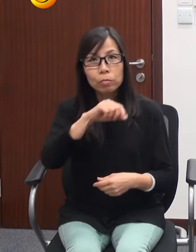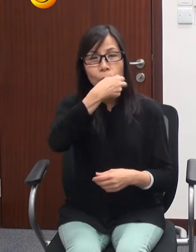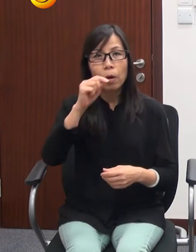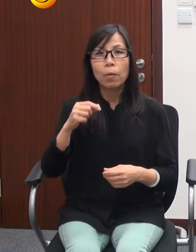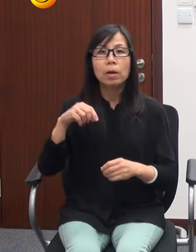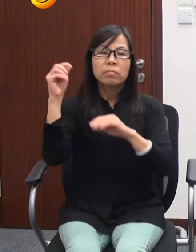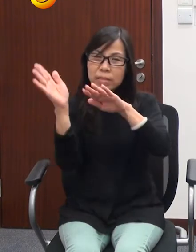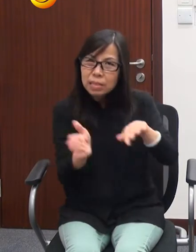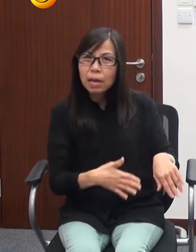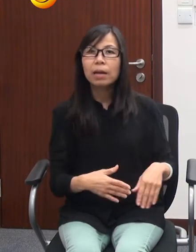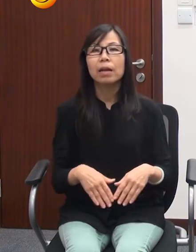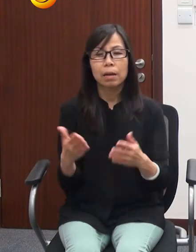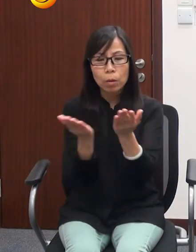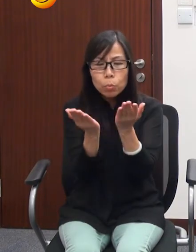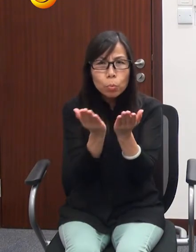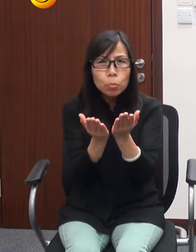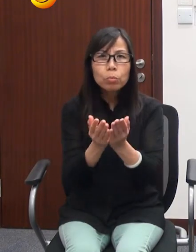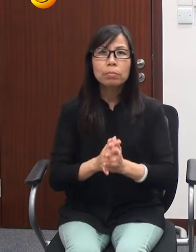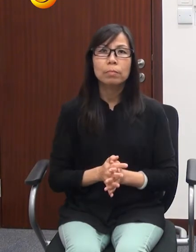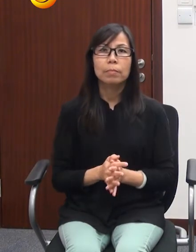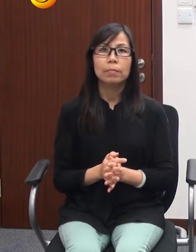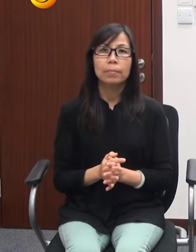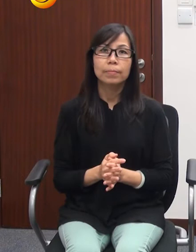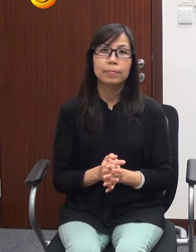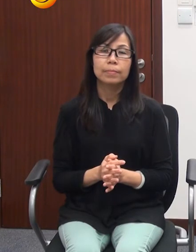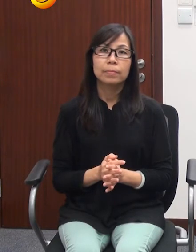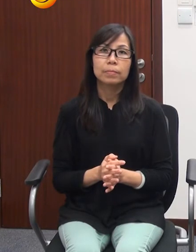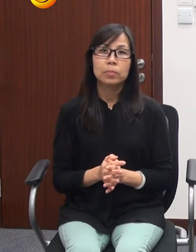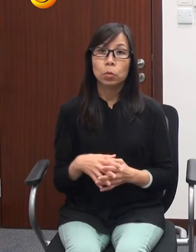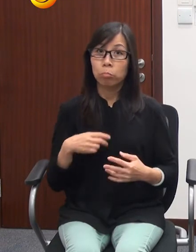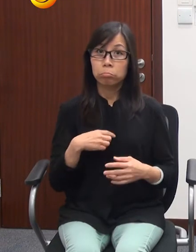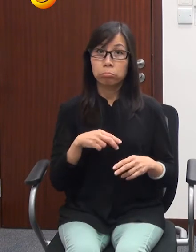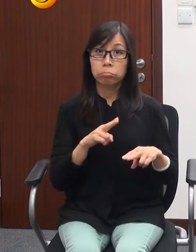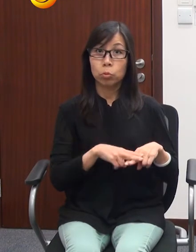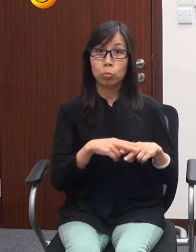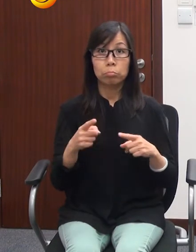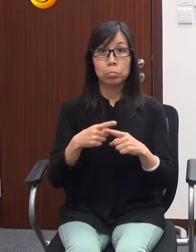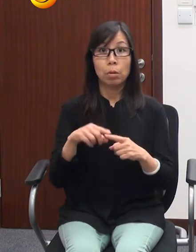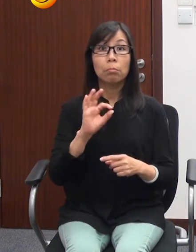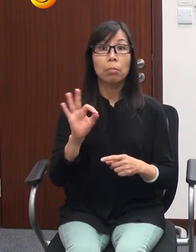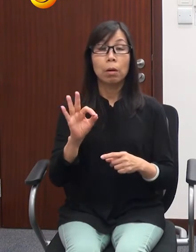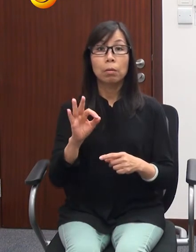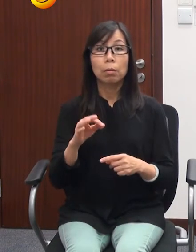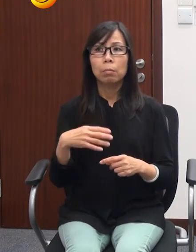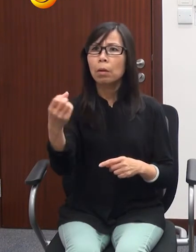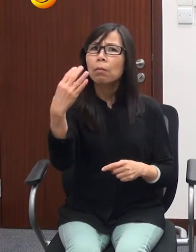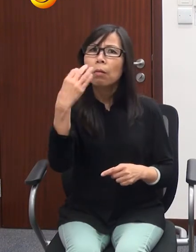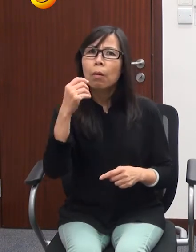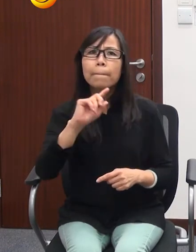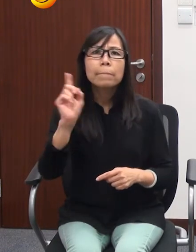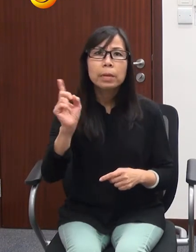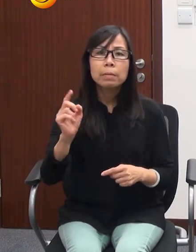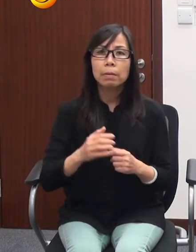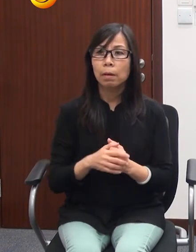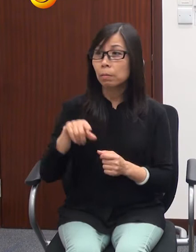浪費時間啦， 我也讀書咯，是 吧？是吧？我不是中國人，大佬你說什麼？那人家